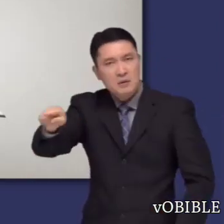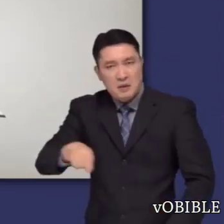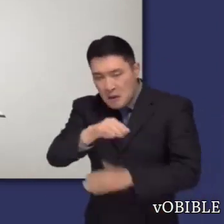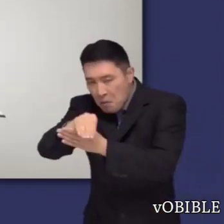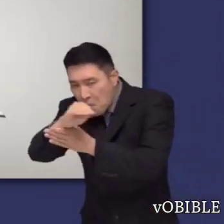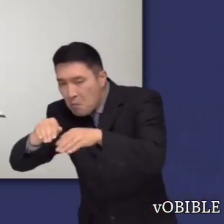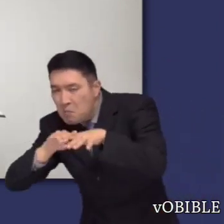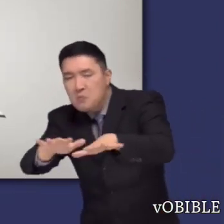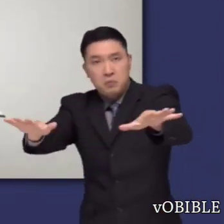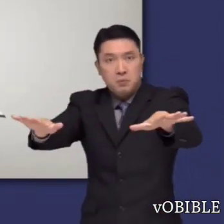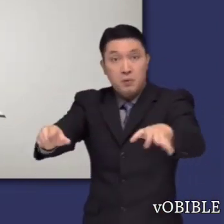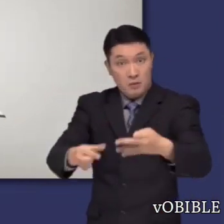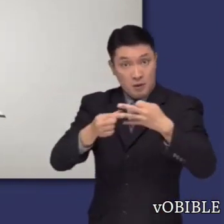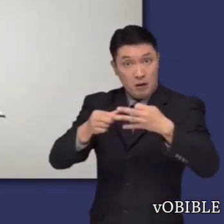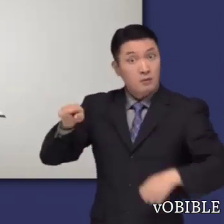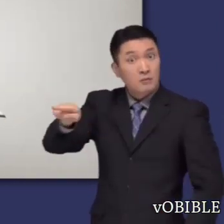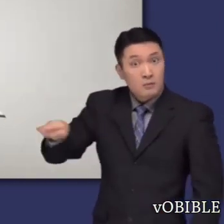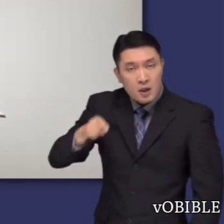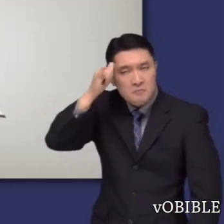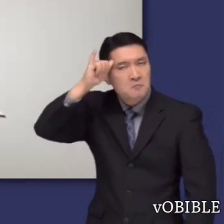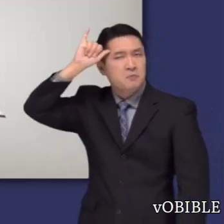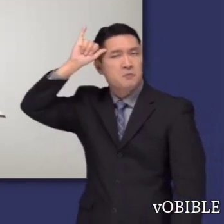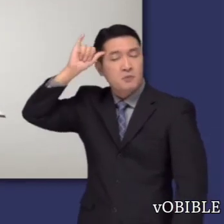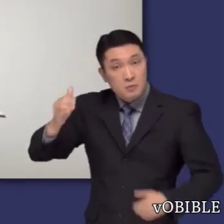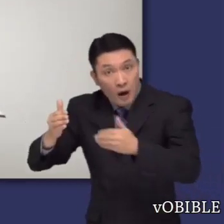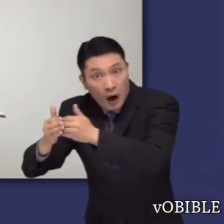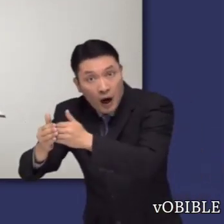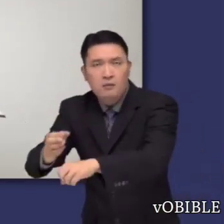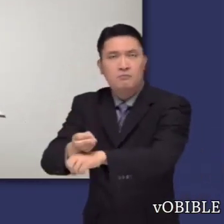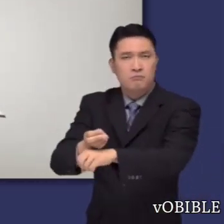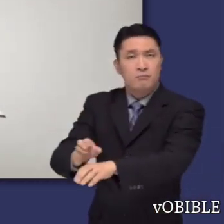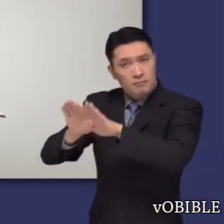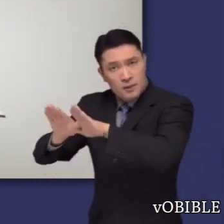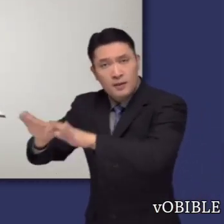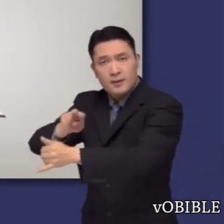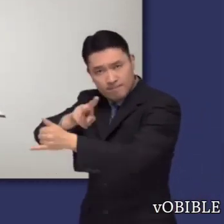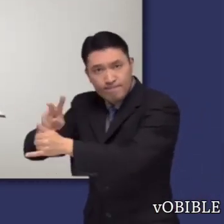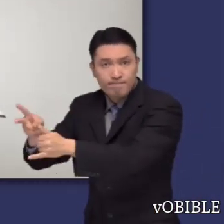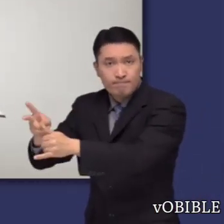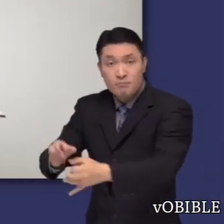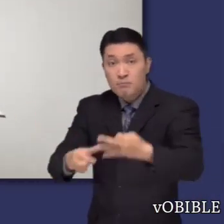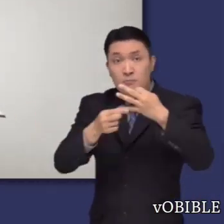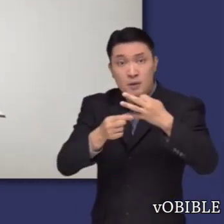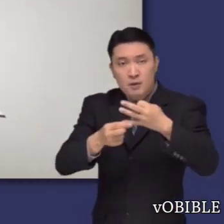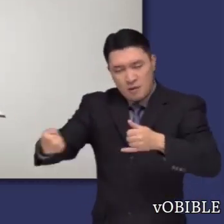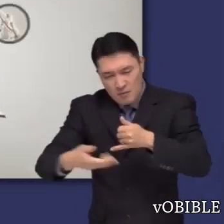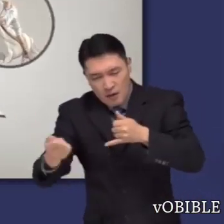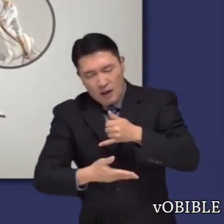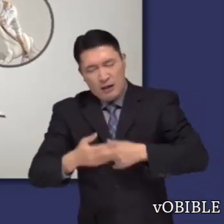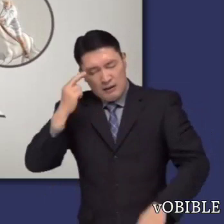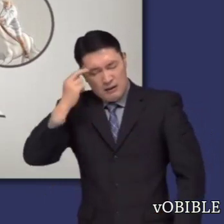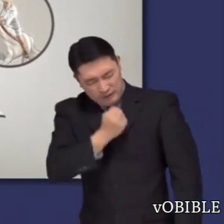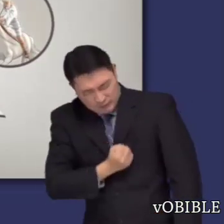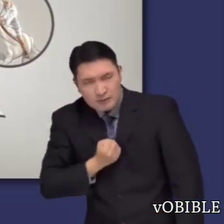道理。我们要避免与不守规矩的人来往，并劝诫这些弟兄。我们